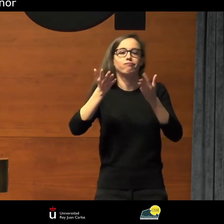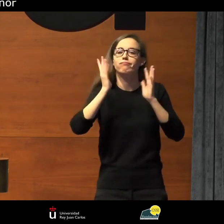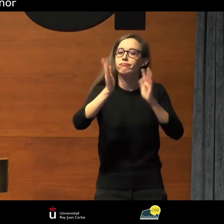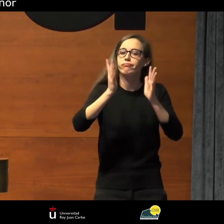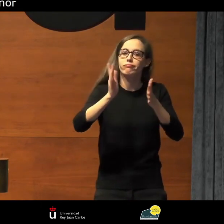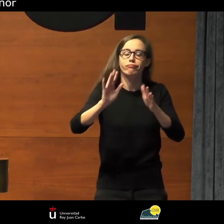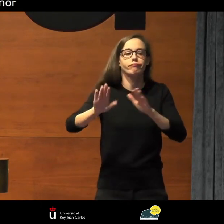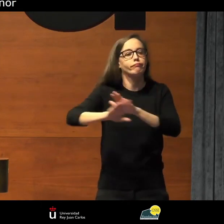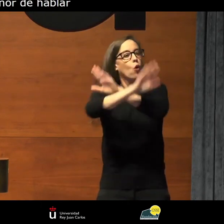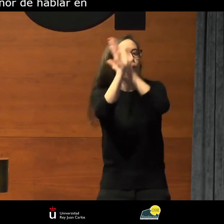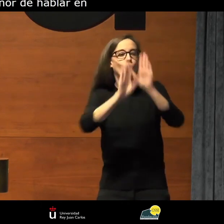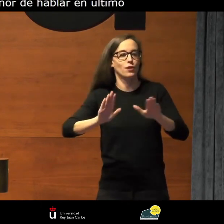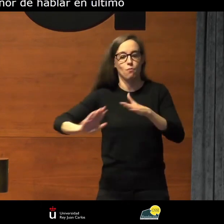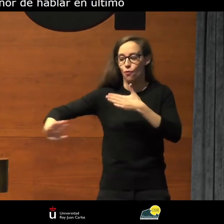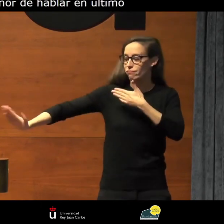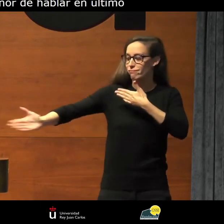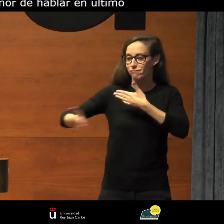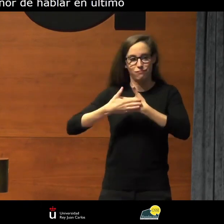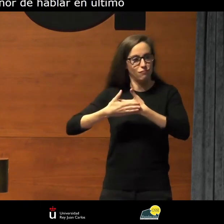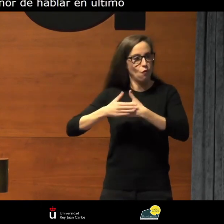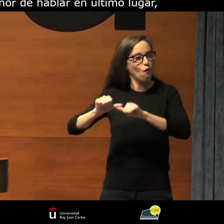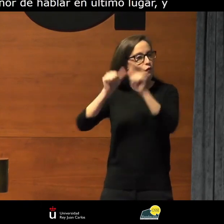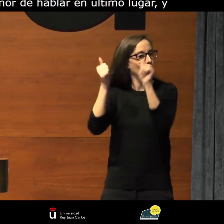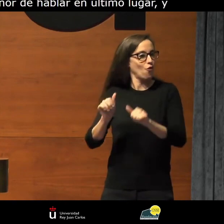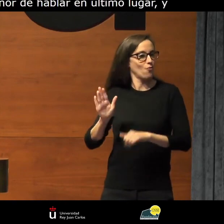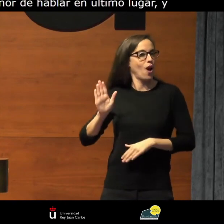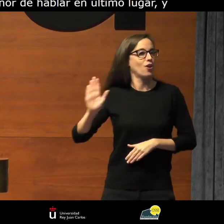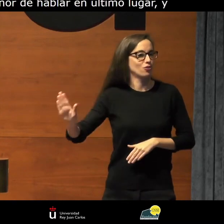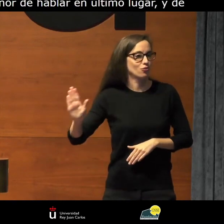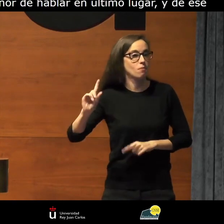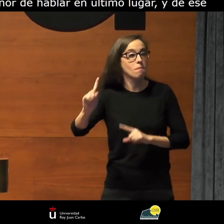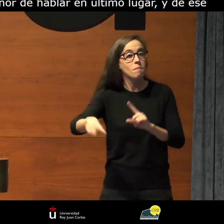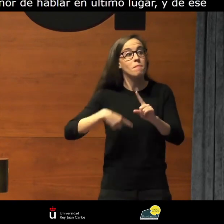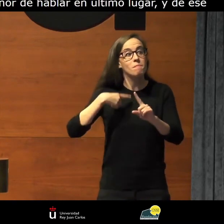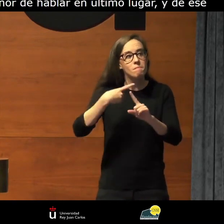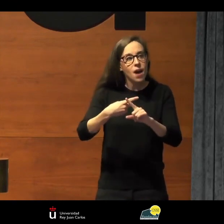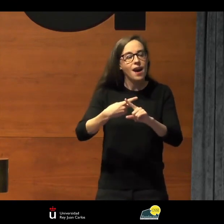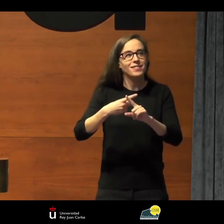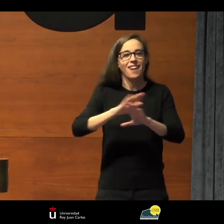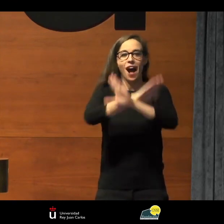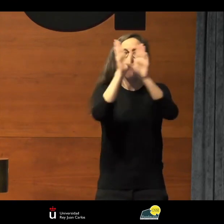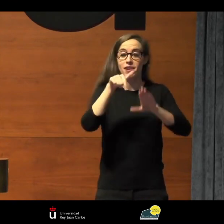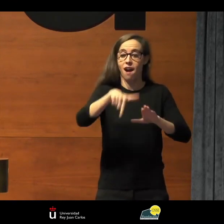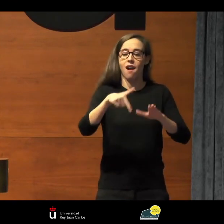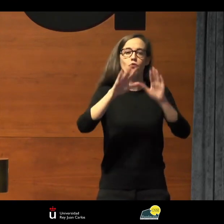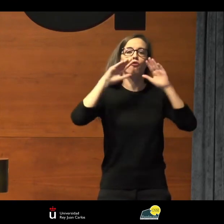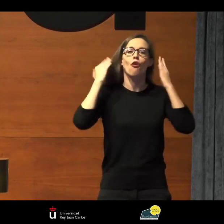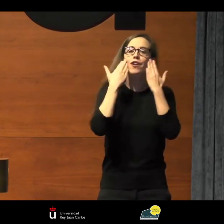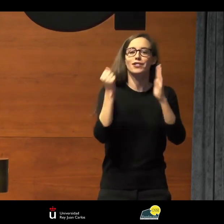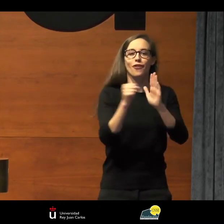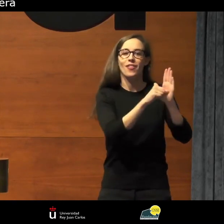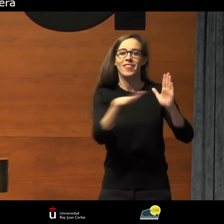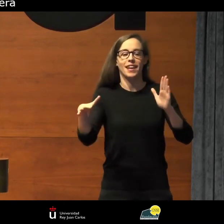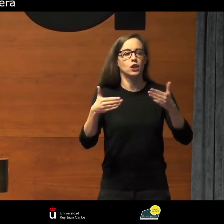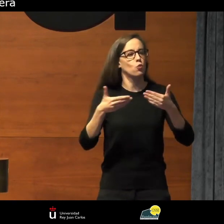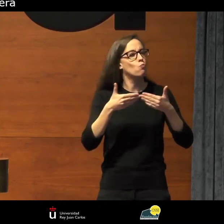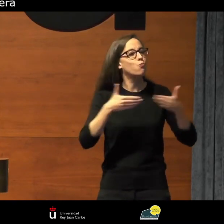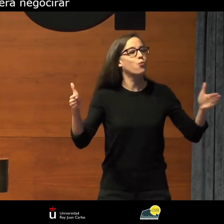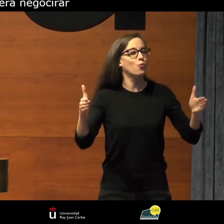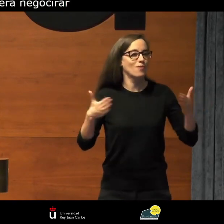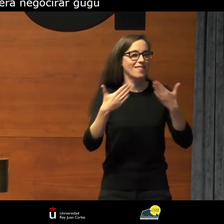lugar y de ese modo fuera él el que pudiera inaugurar oficialmente este congreso. Creo